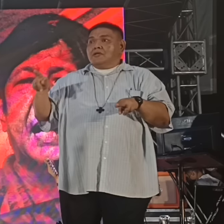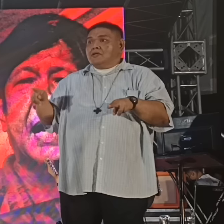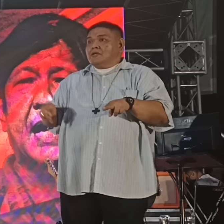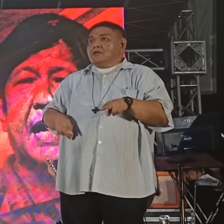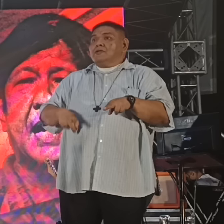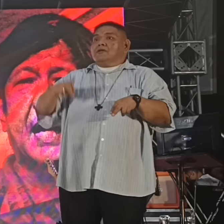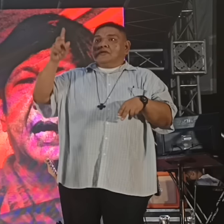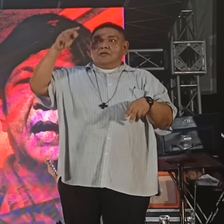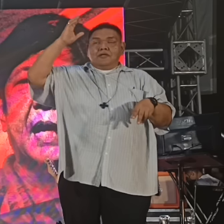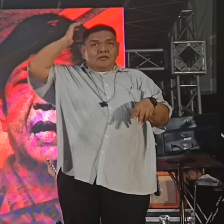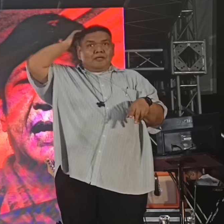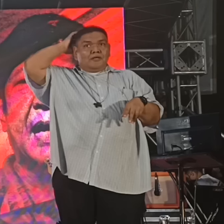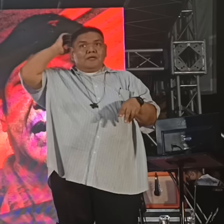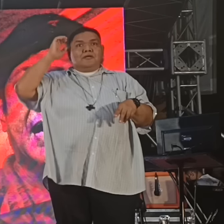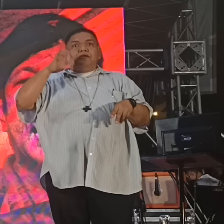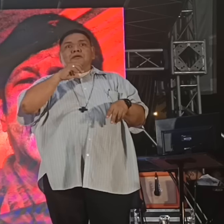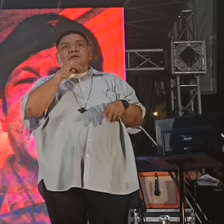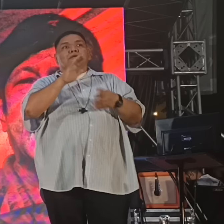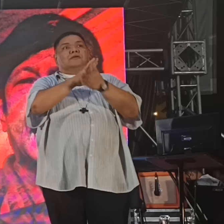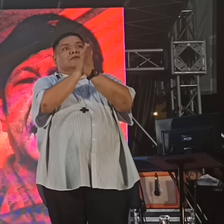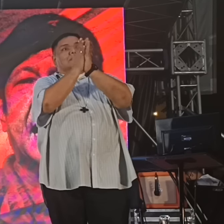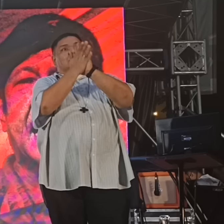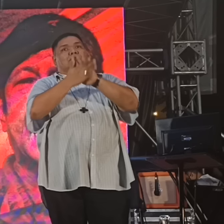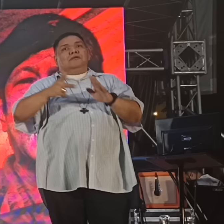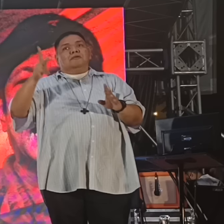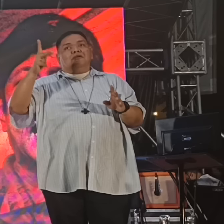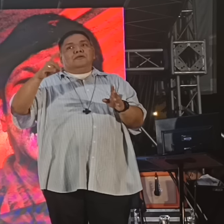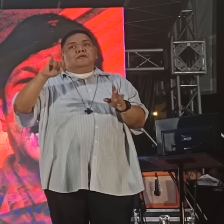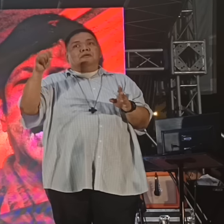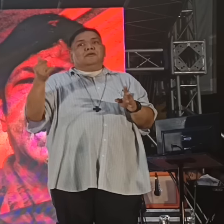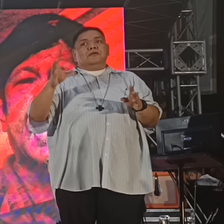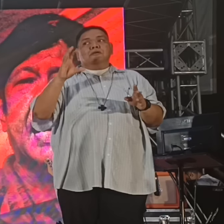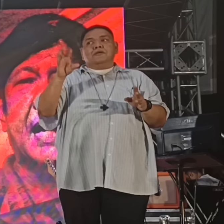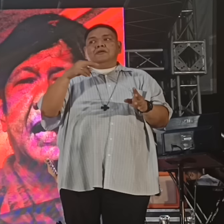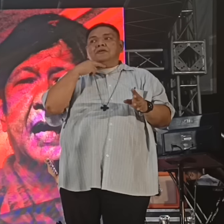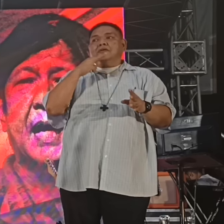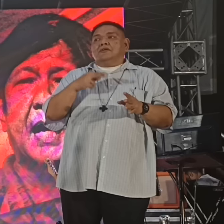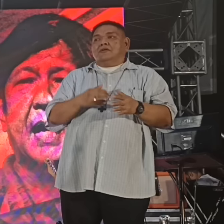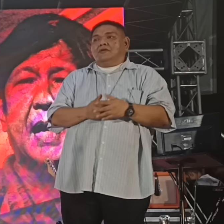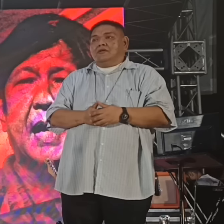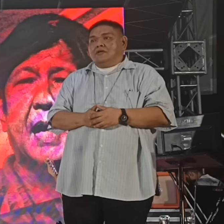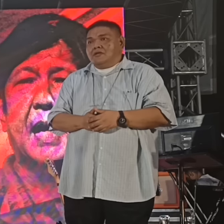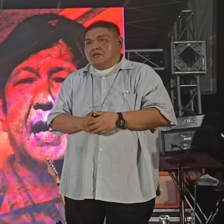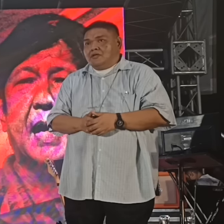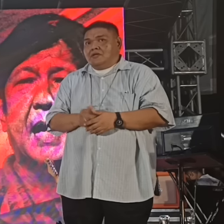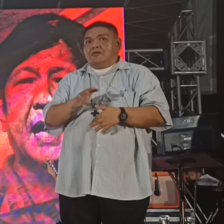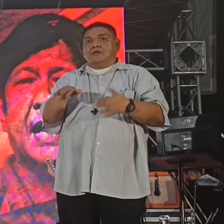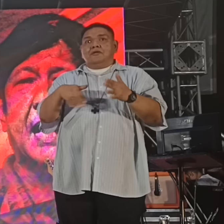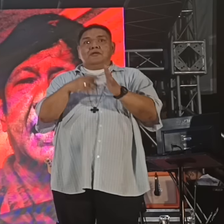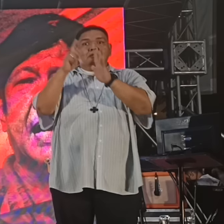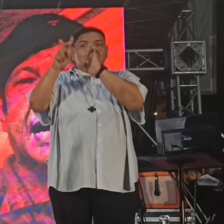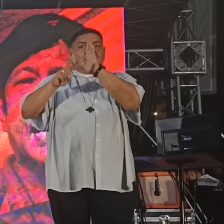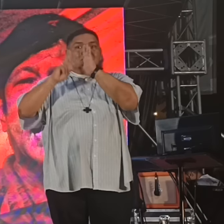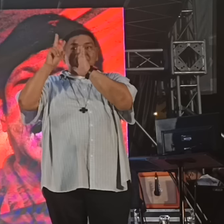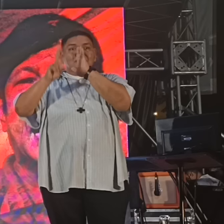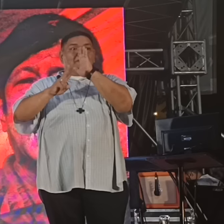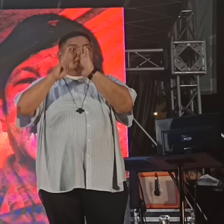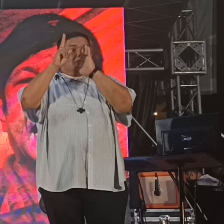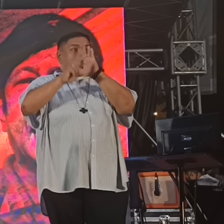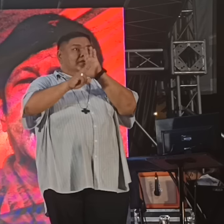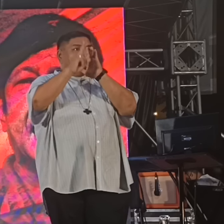KOJC. Kayo ay mapapayapang mga member ng KOJC. And not, I always say to all the bloggers, mga kaibigan